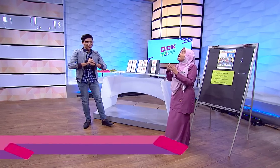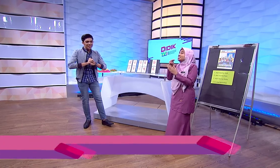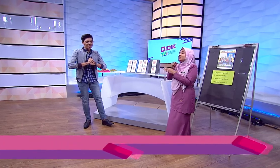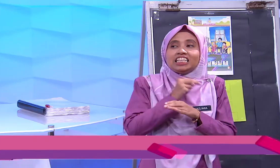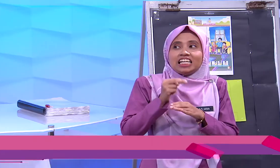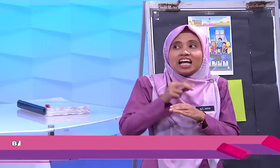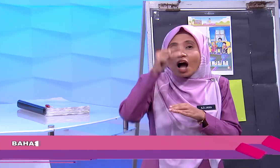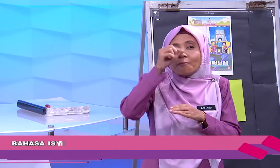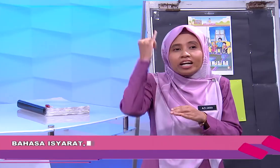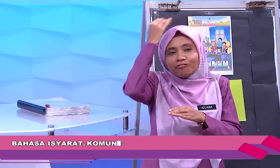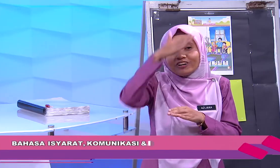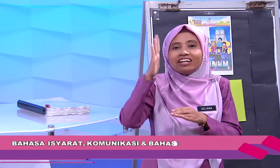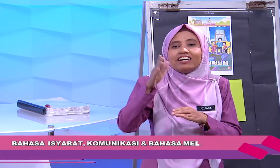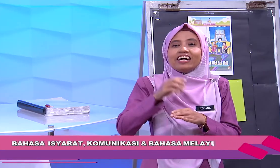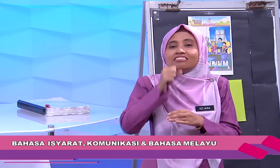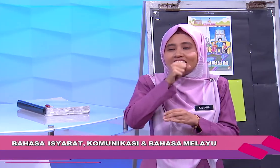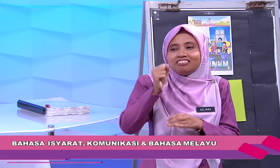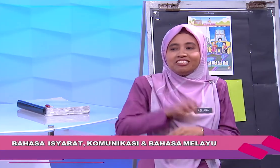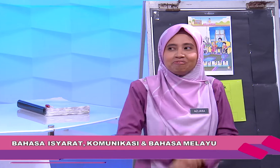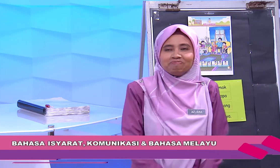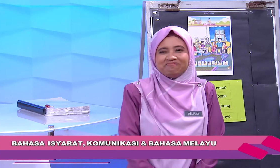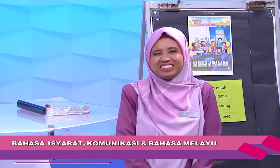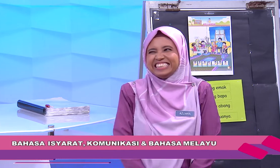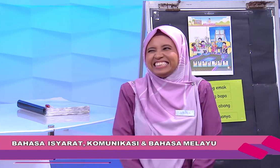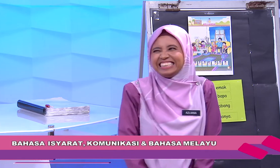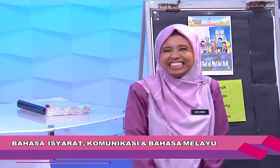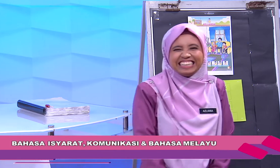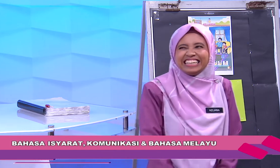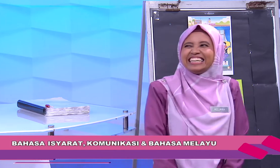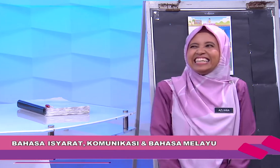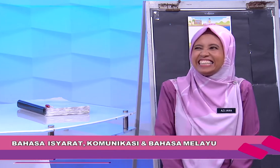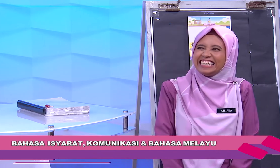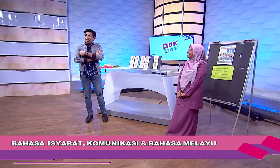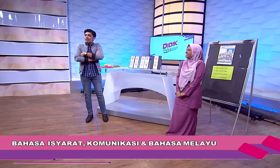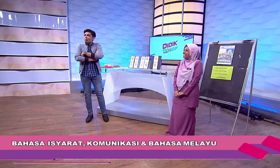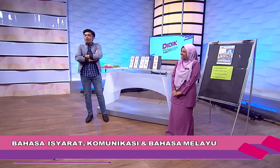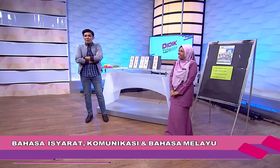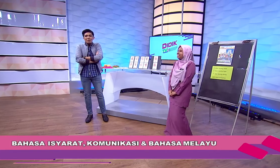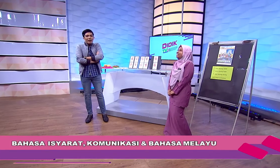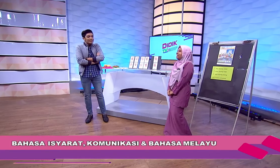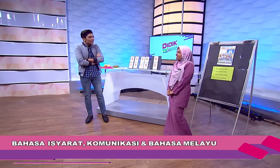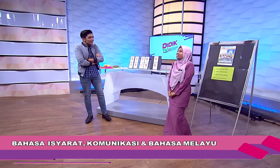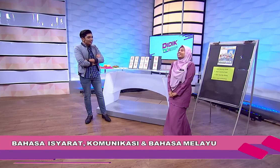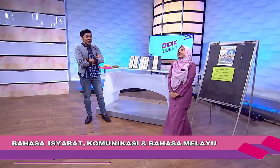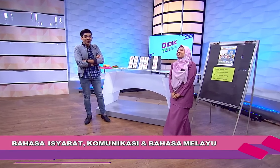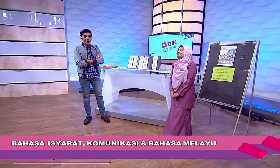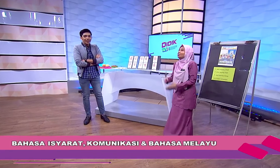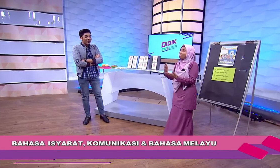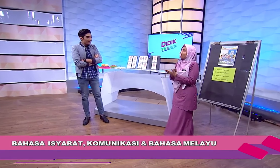Nyanyi Abang ivanya aja ngomong banget Semoga itu nyanyi bulan barulah